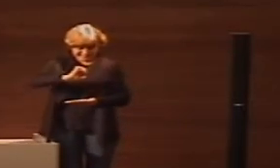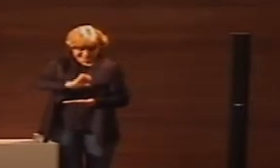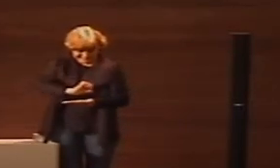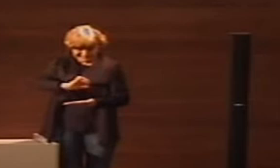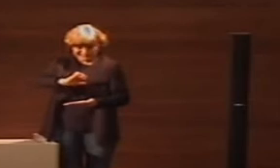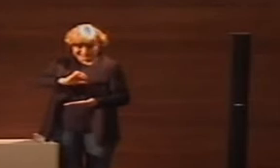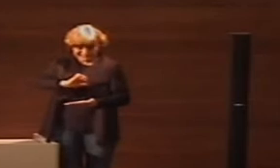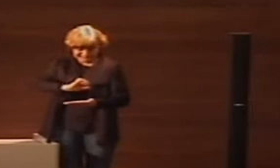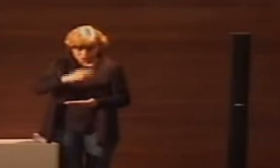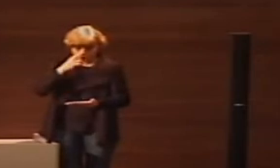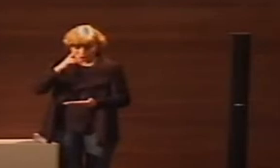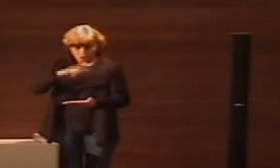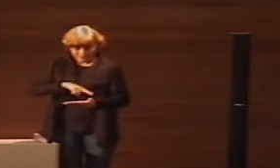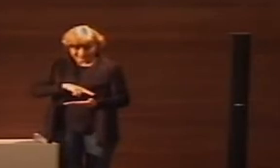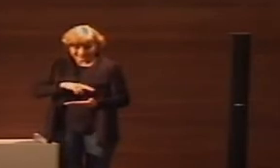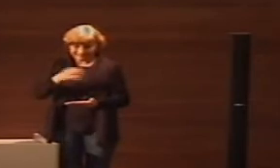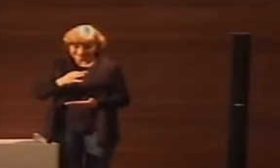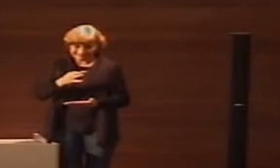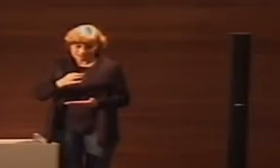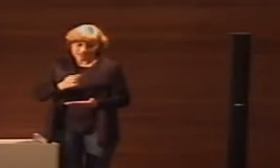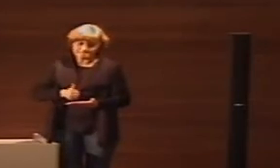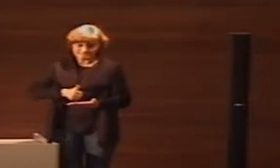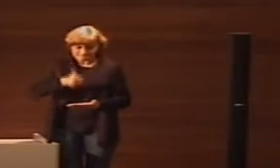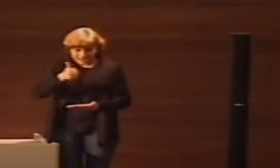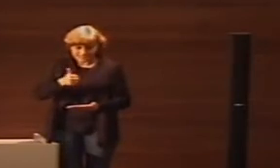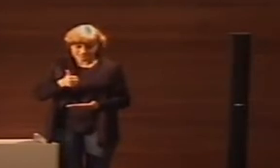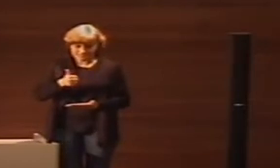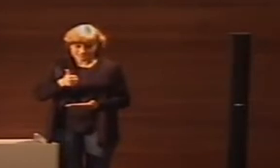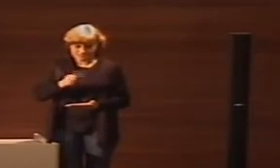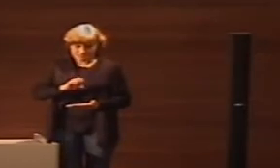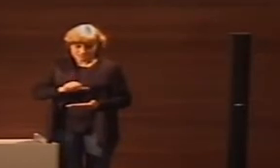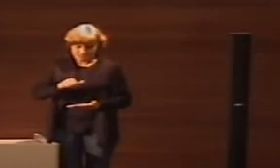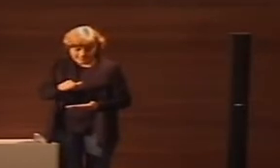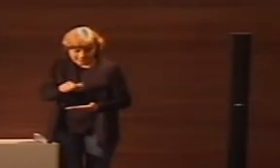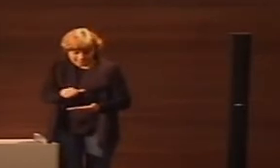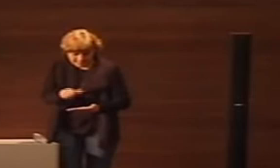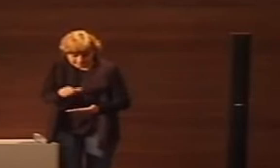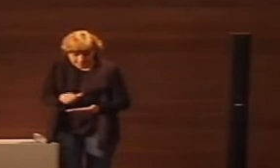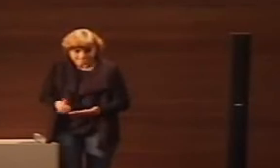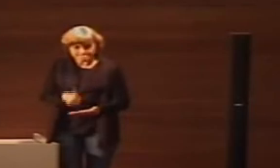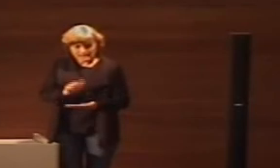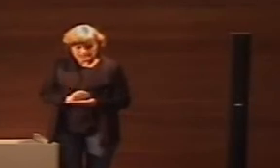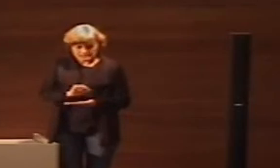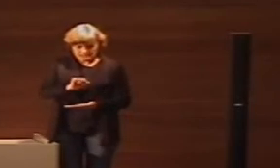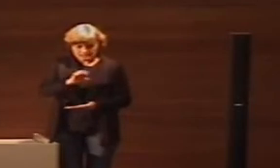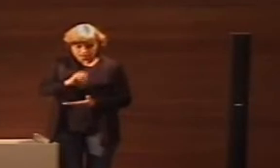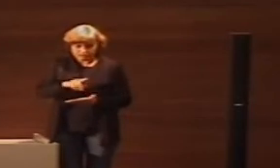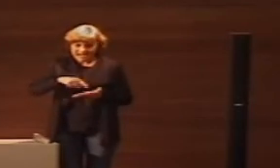que abrir más veces y tendrás que pagar más veces, ¿no? Y a la